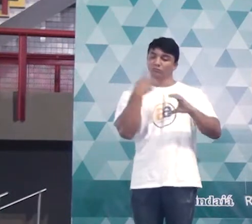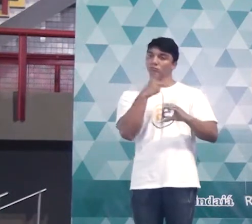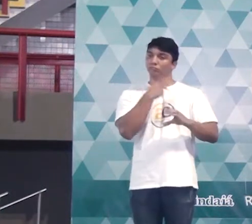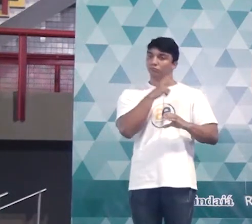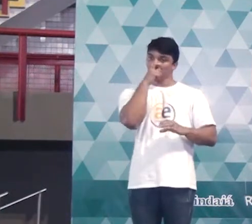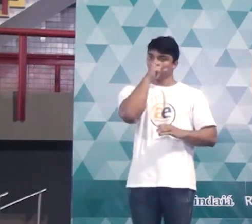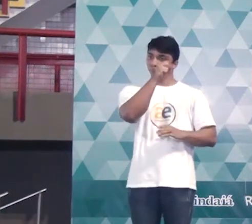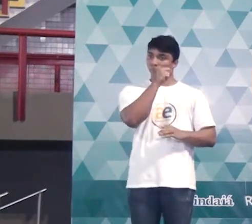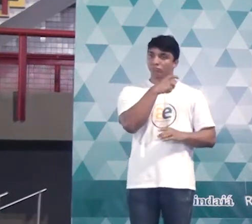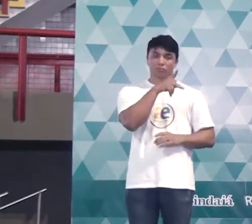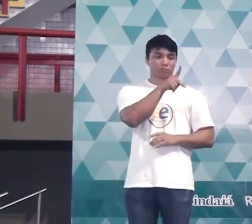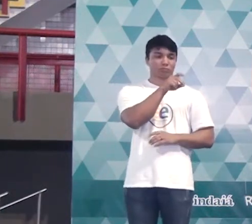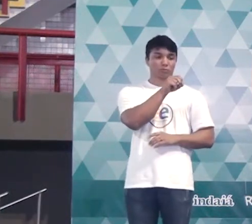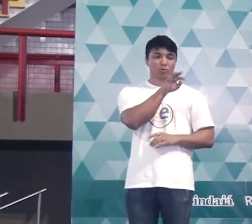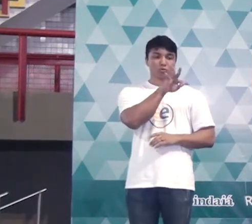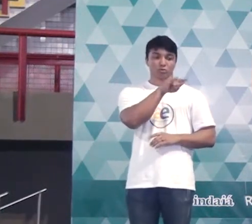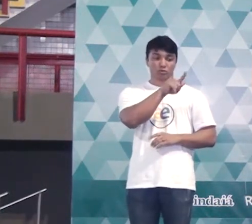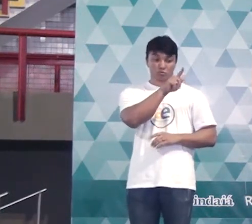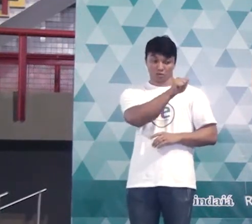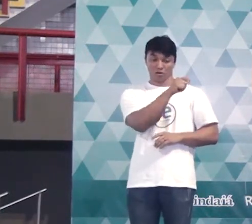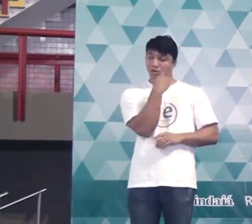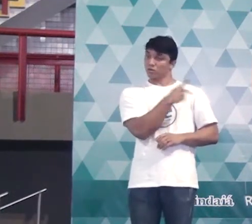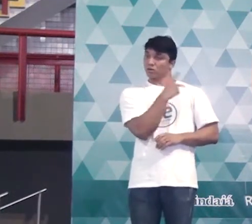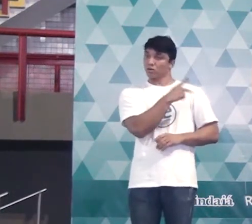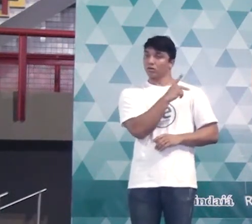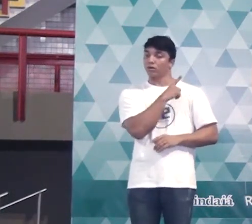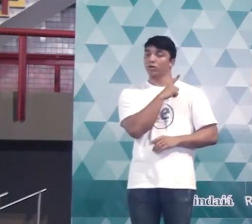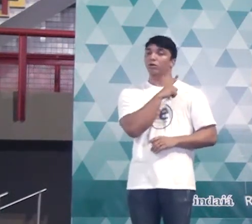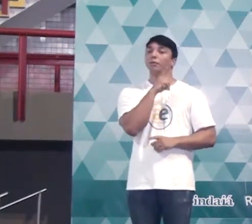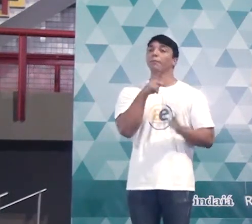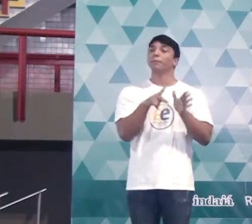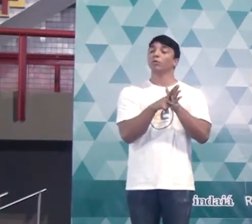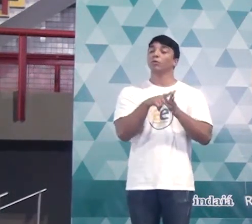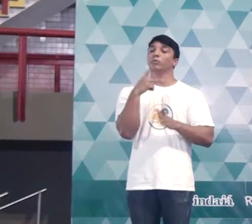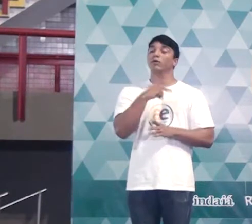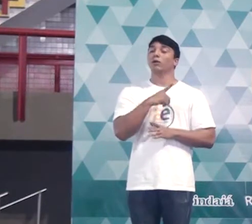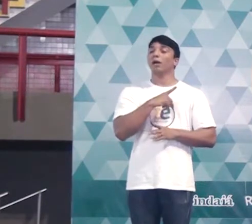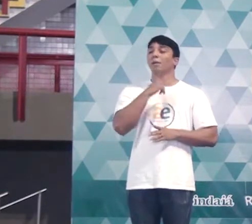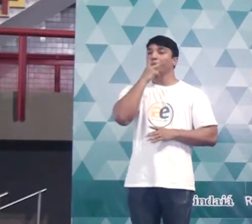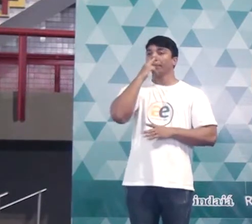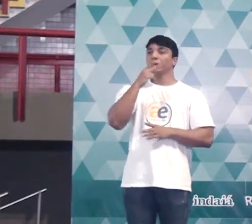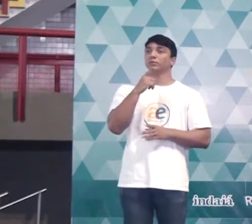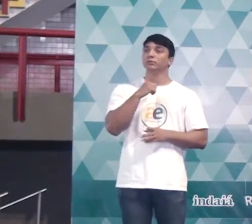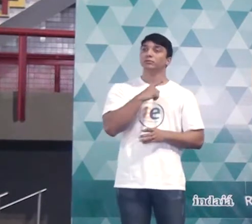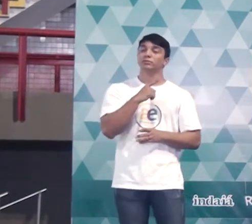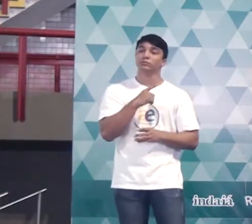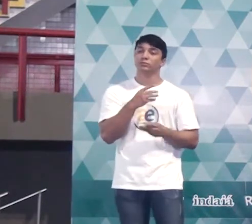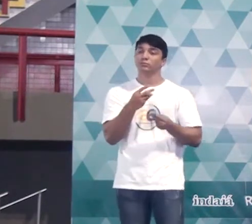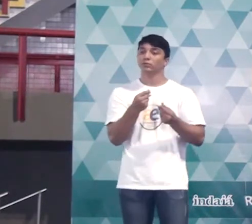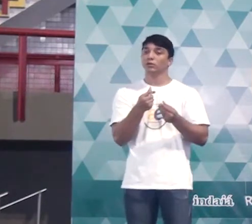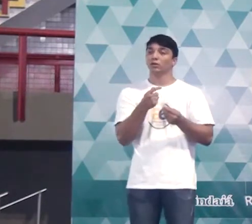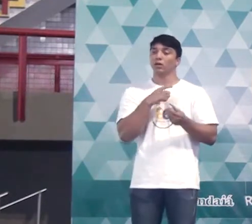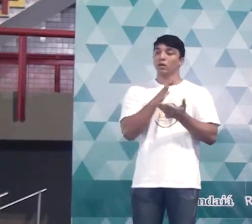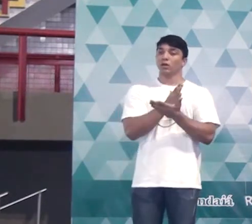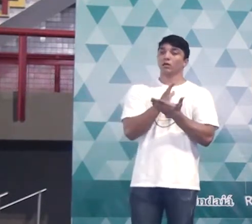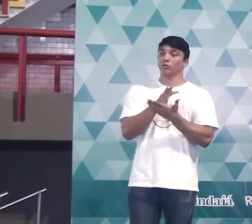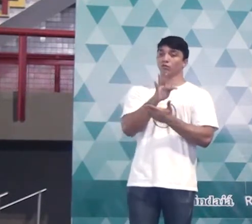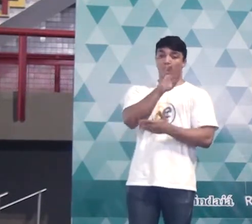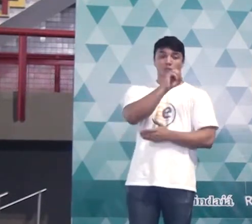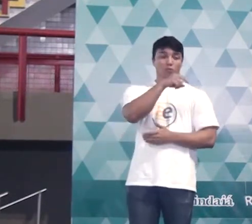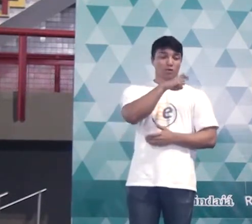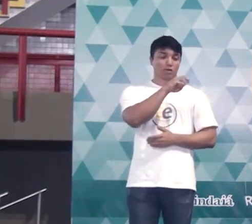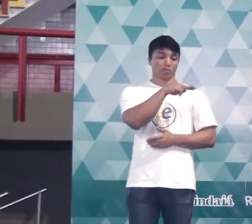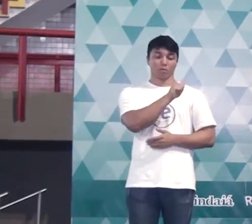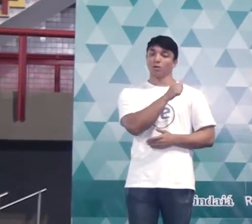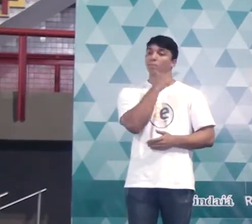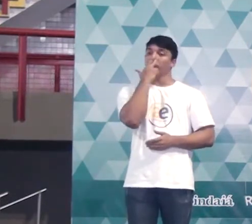fala potiguar, para a fala do Rio Grande do Norte, que é pegar determinados fonemas que